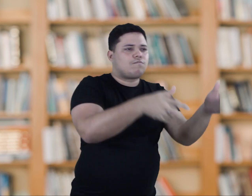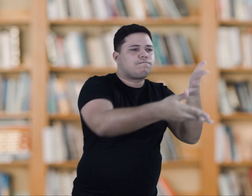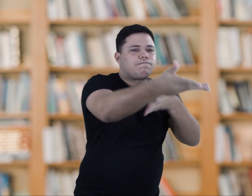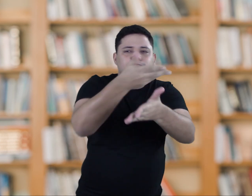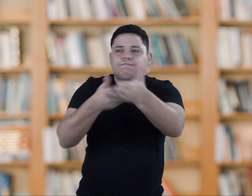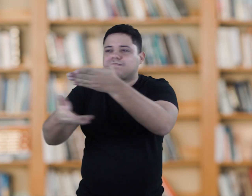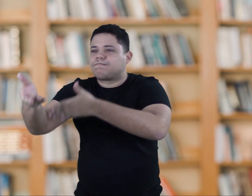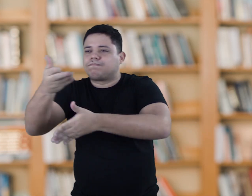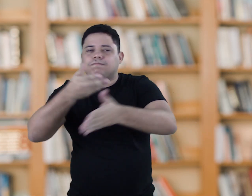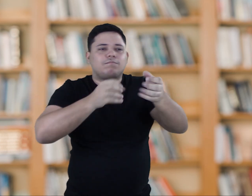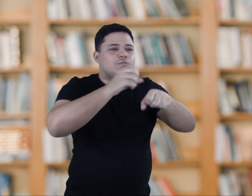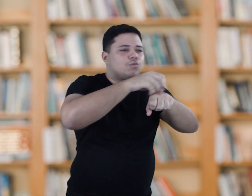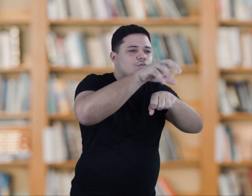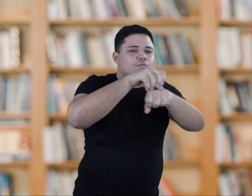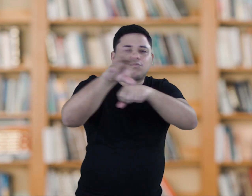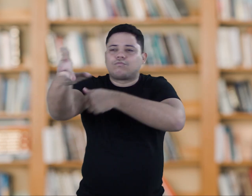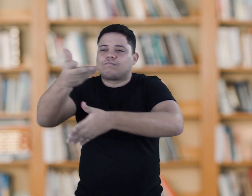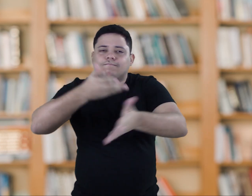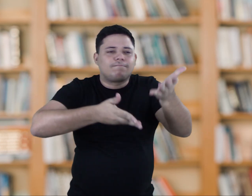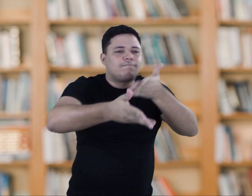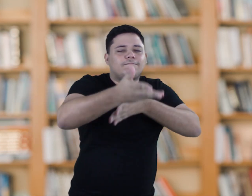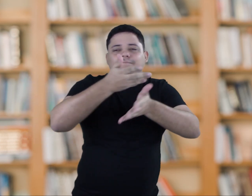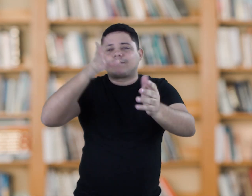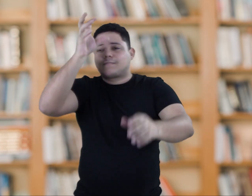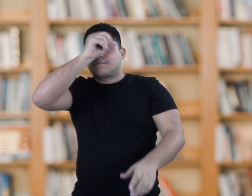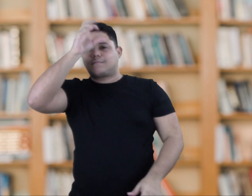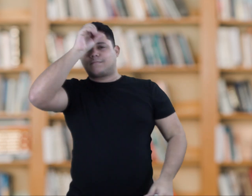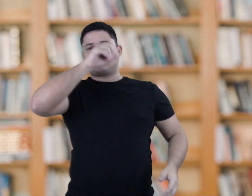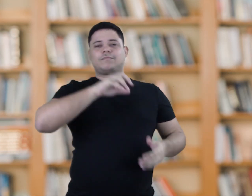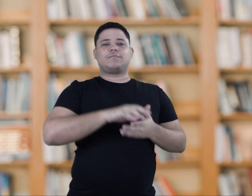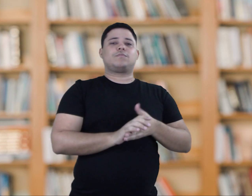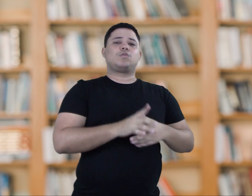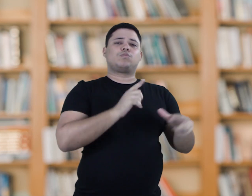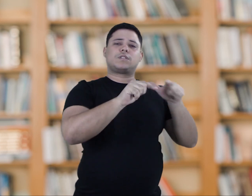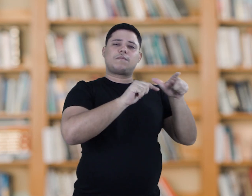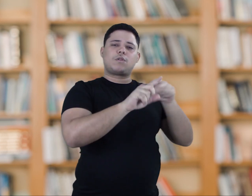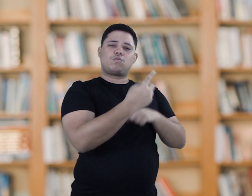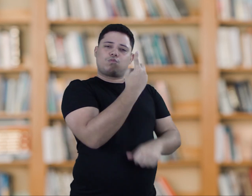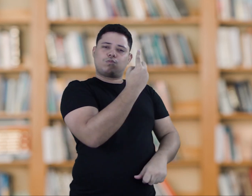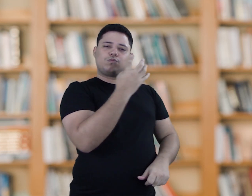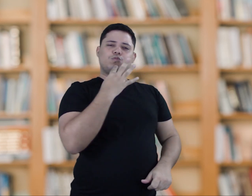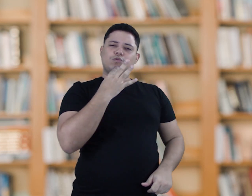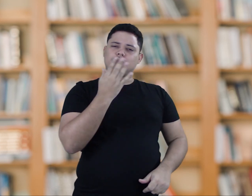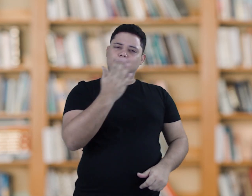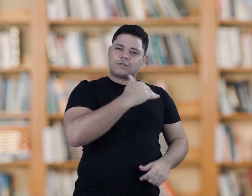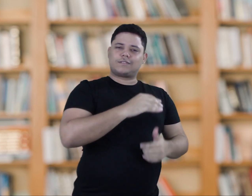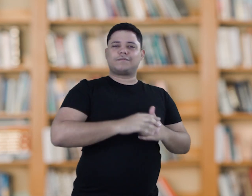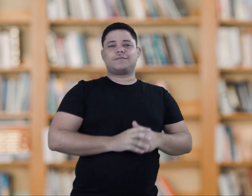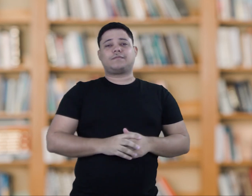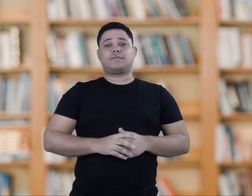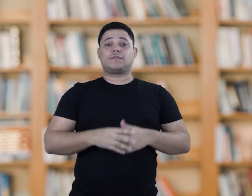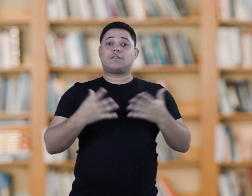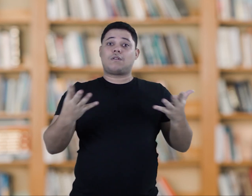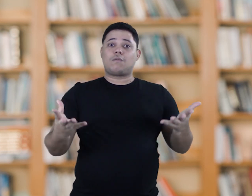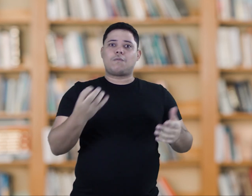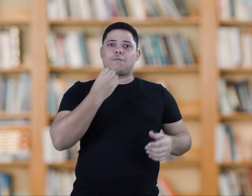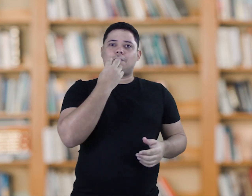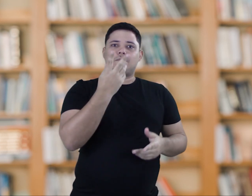interagem, compartilham e agregam conhecimentos. Vamos conhecer uns desses trabalhos? Então, sejam